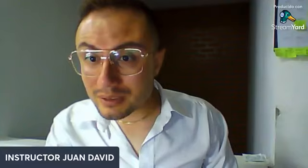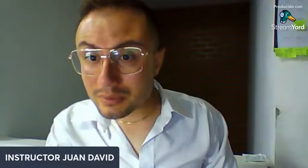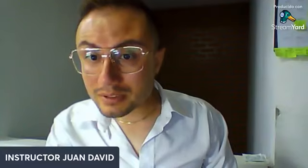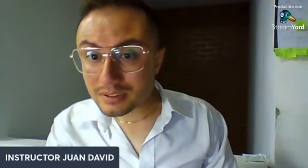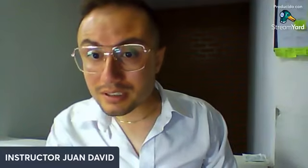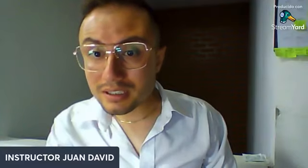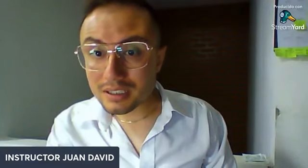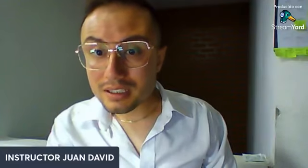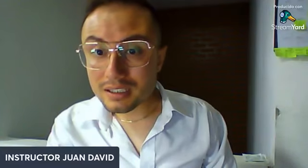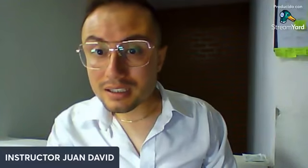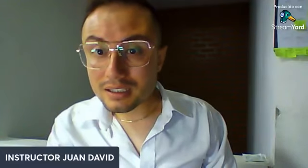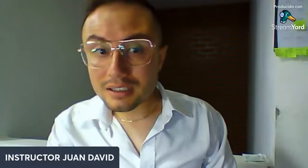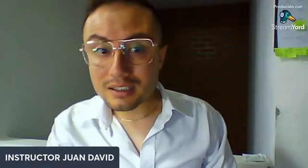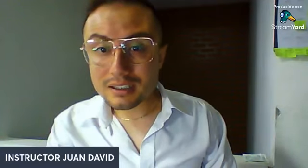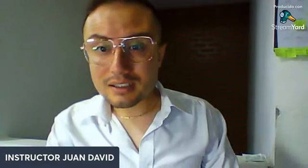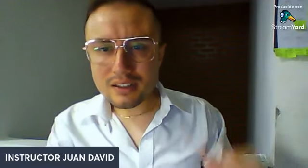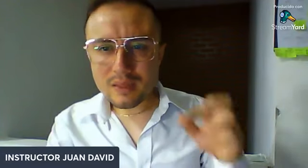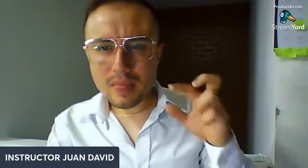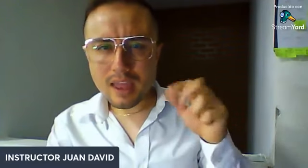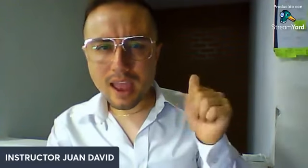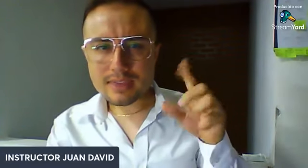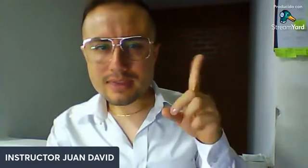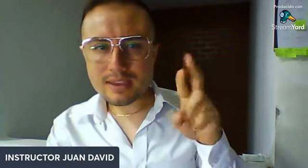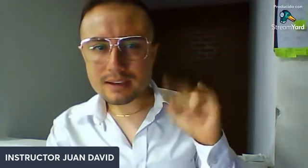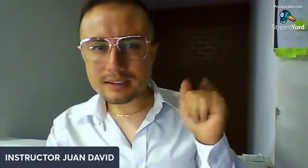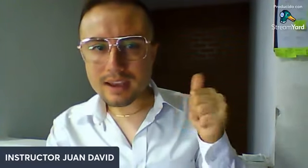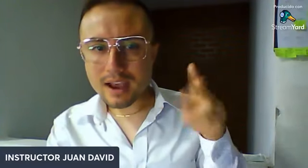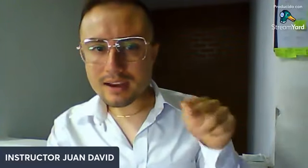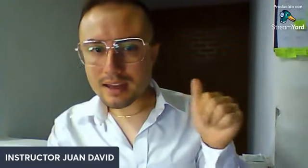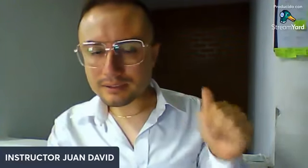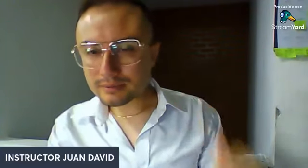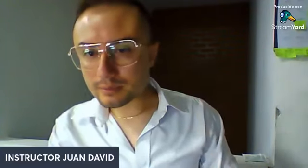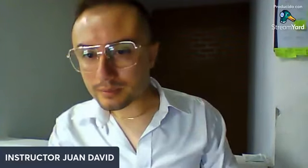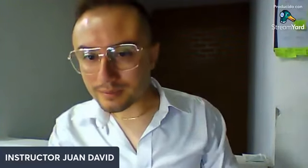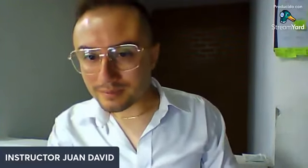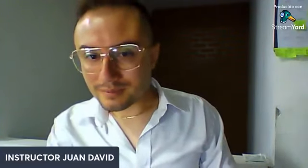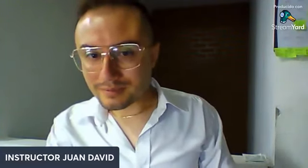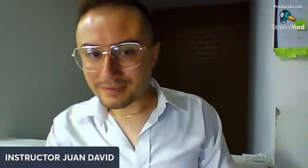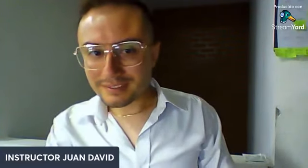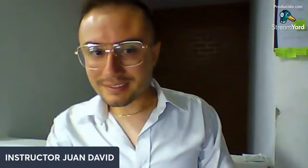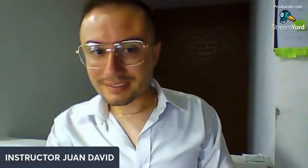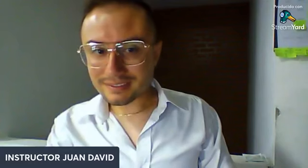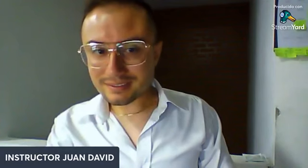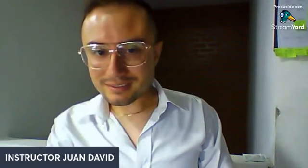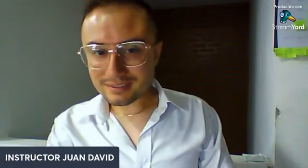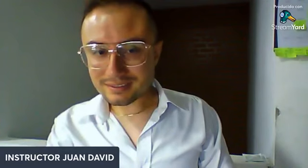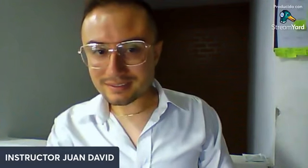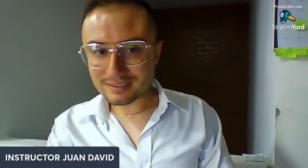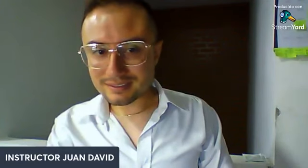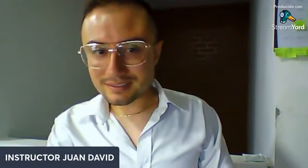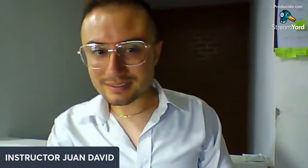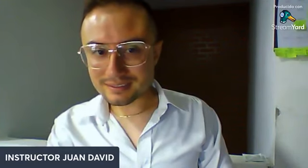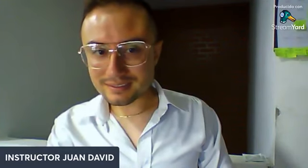Y también para responder a quien me estaba preguntando si quedaba grabada esta clase de hoy, claro que sí.